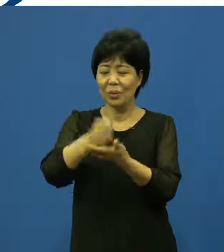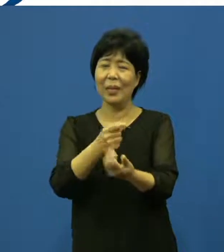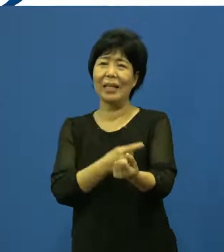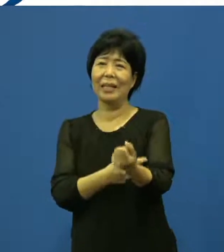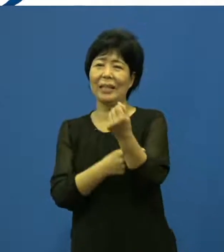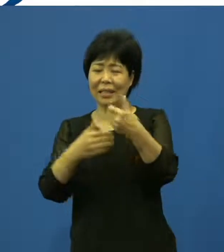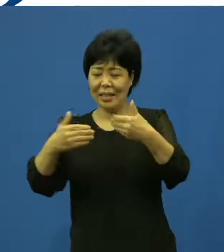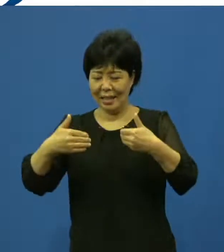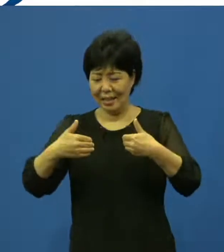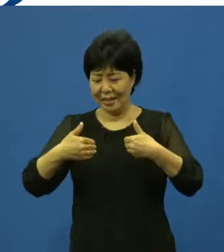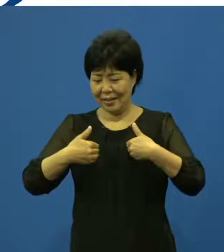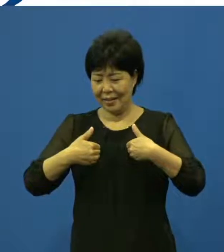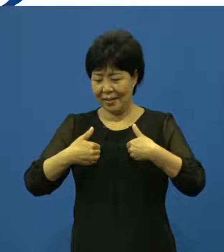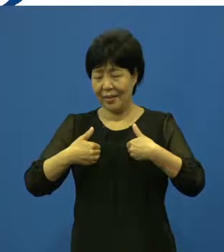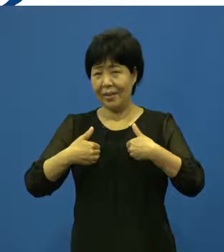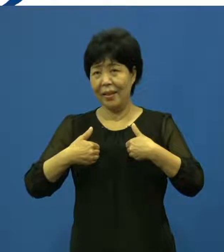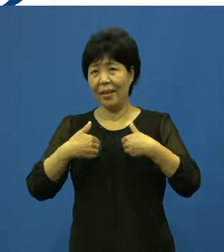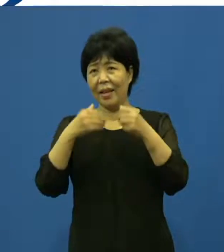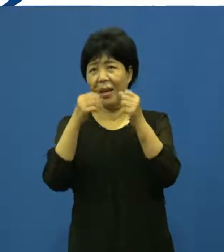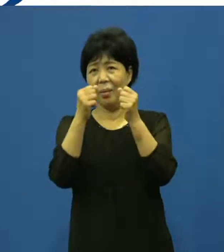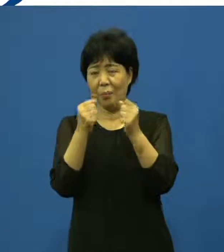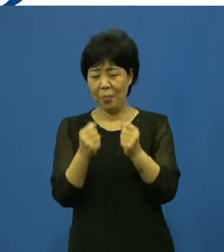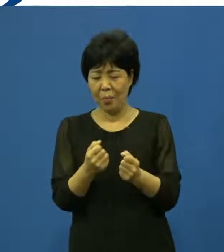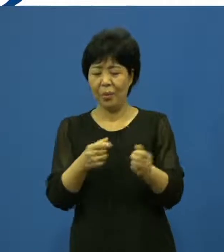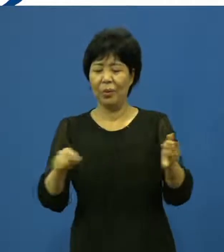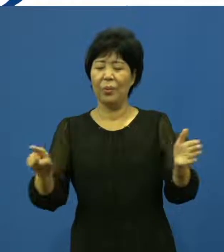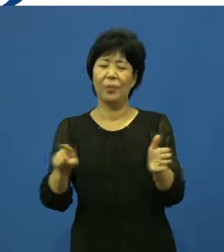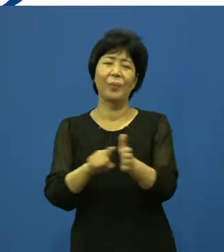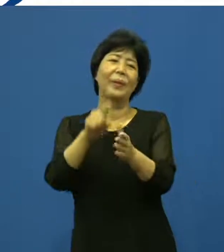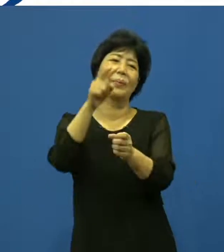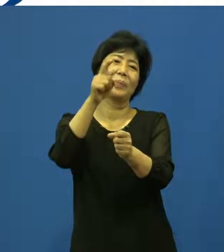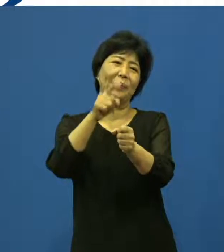내게 머물게 하려 함이라.